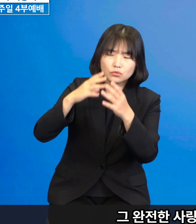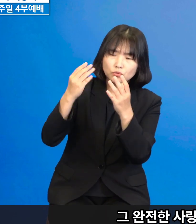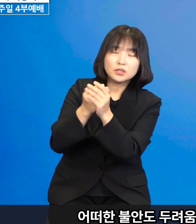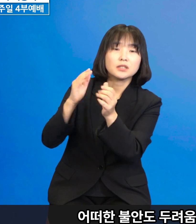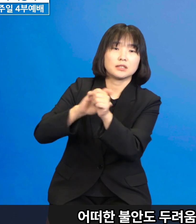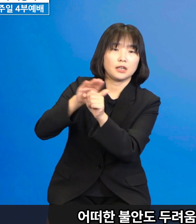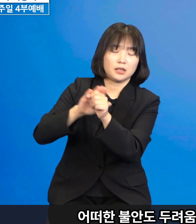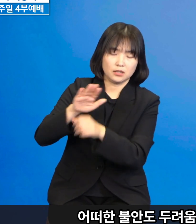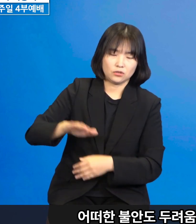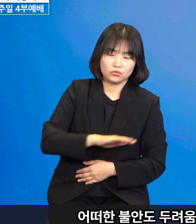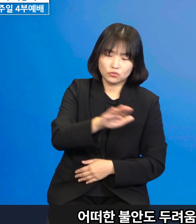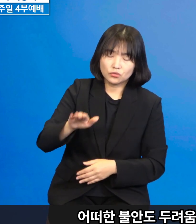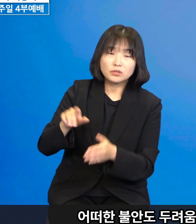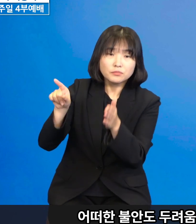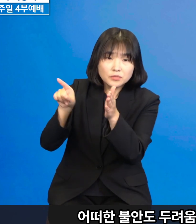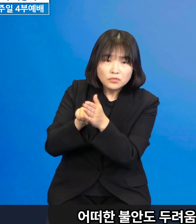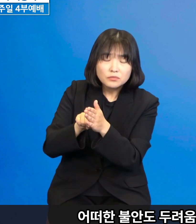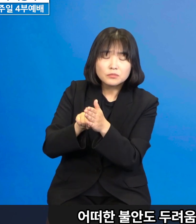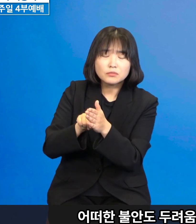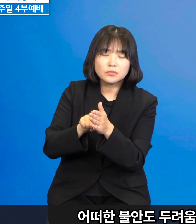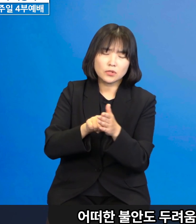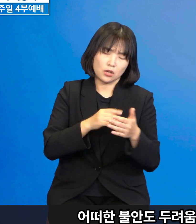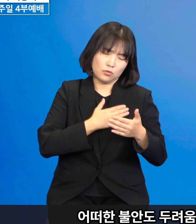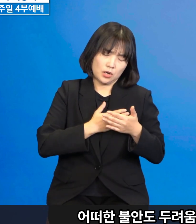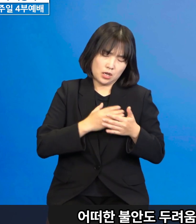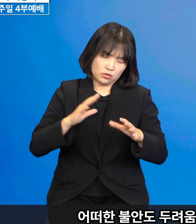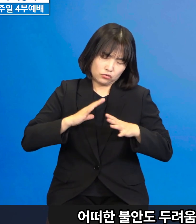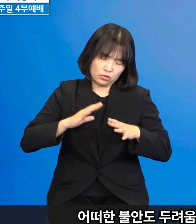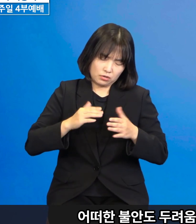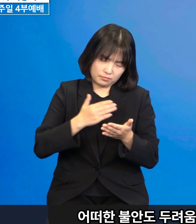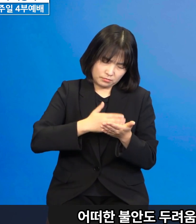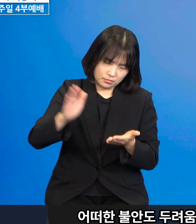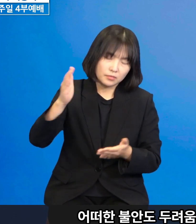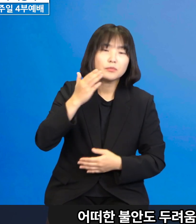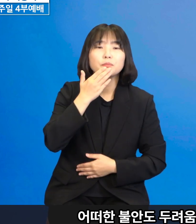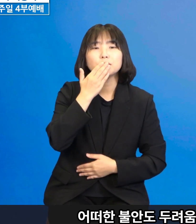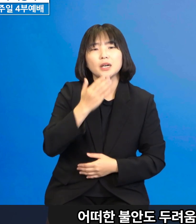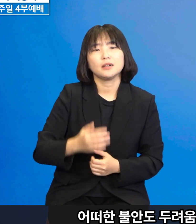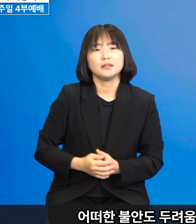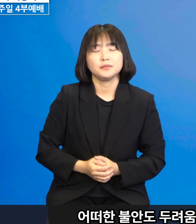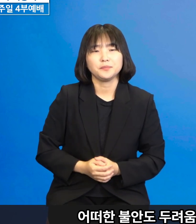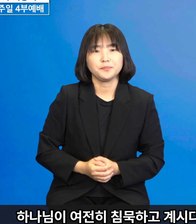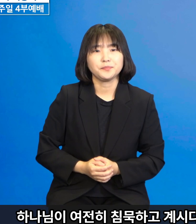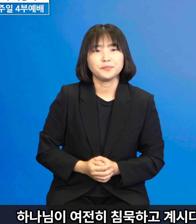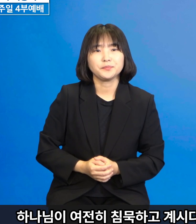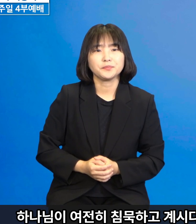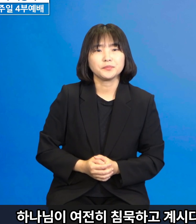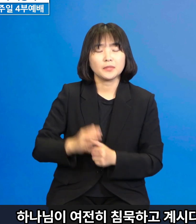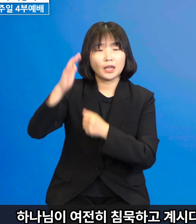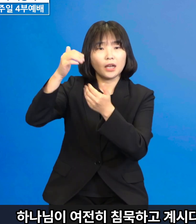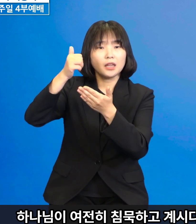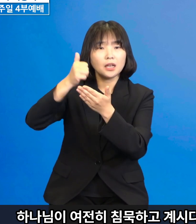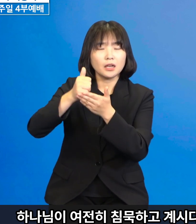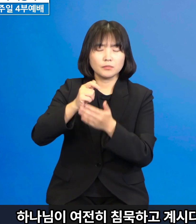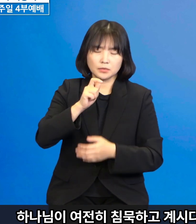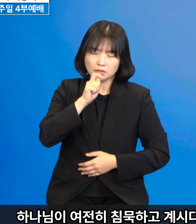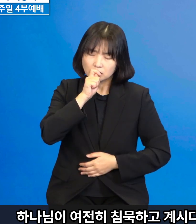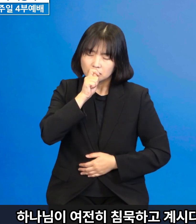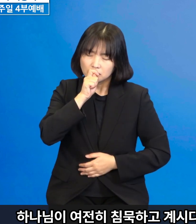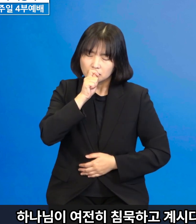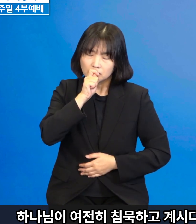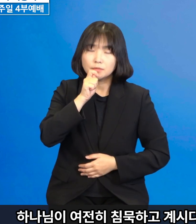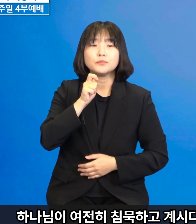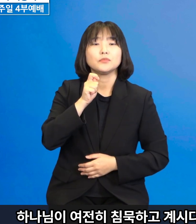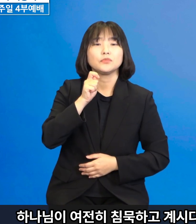믿는다면 어떤 불안도 두려움도 떠나가게 된다는 거예요. 하나님이 여전히 침묵하고